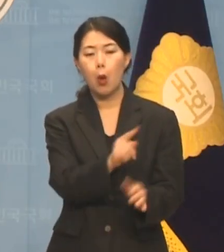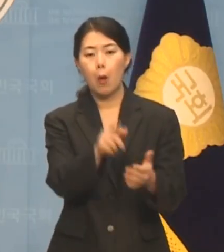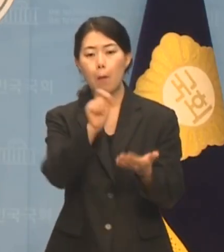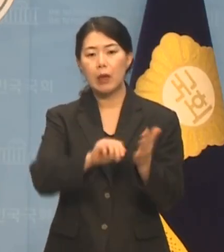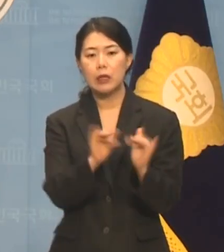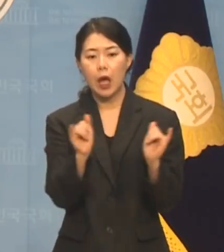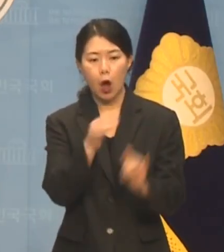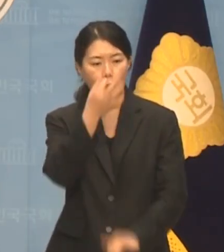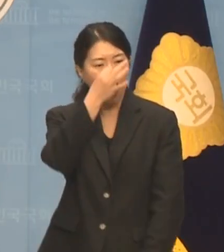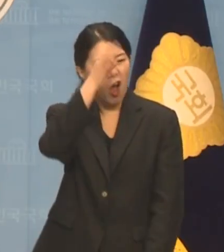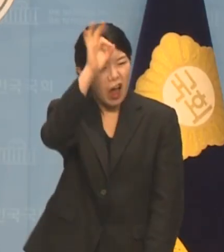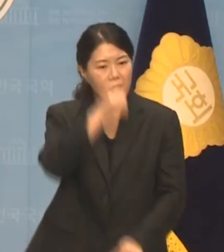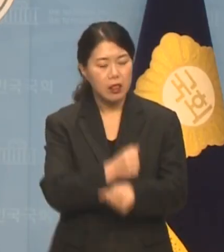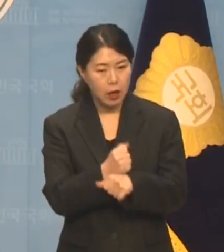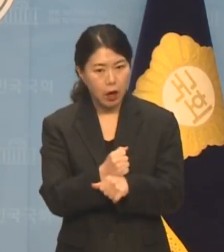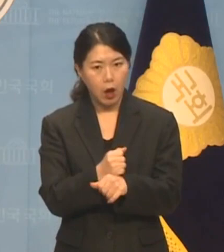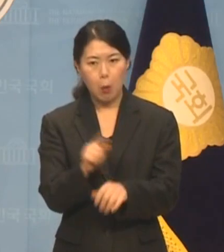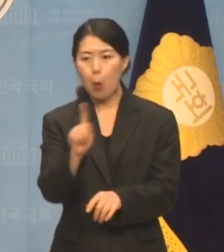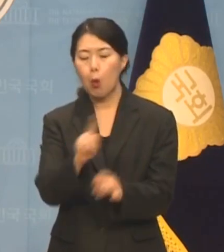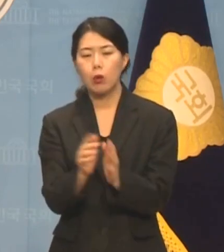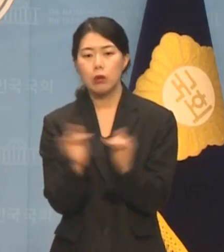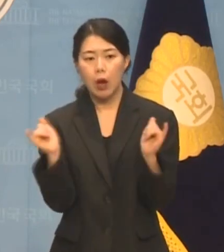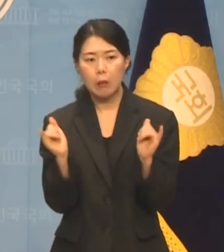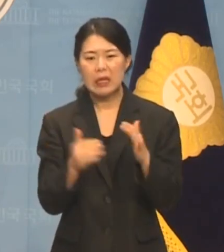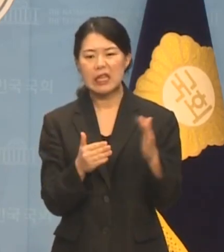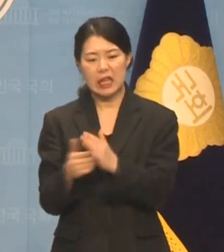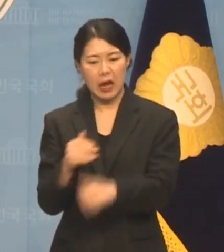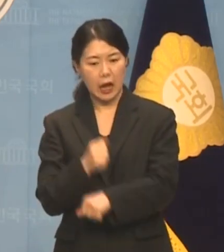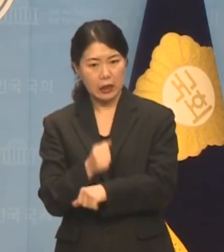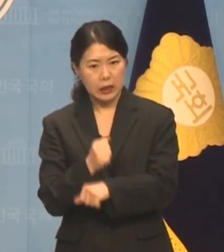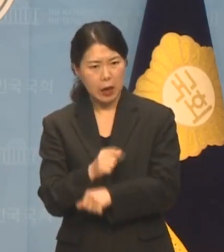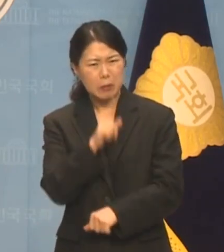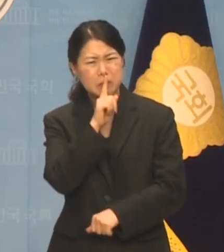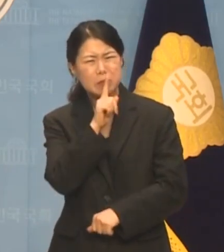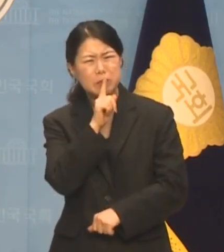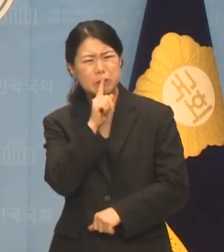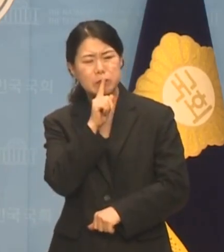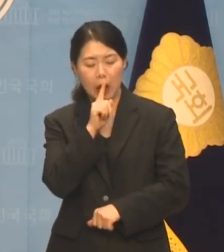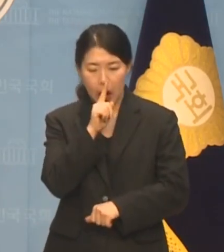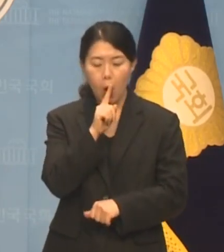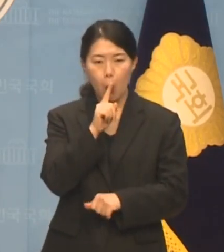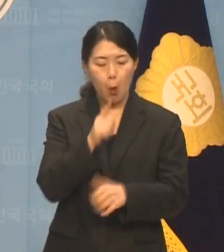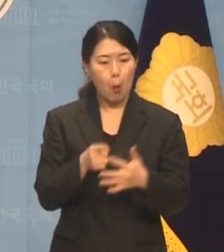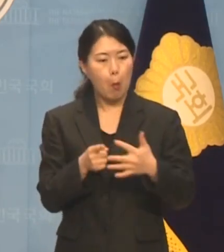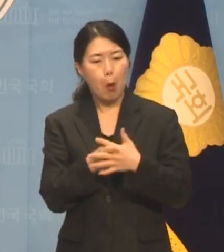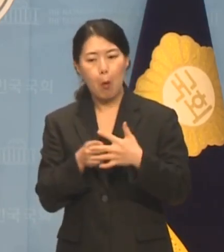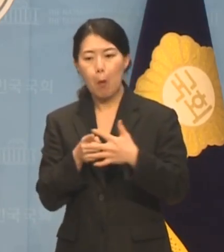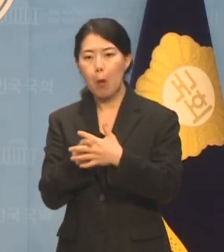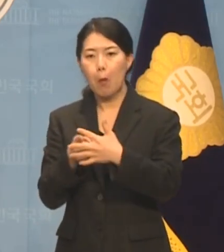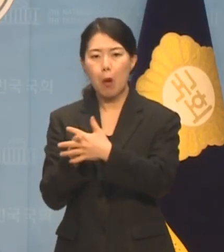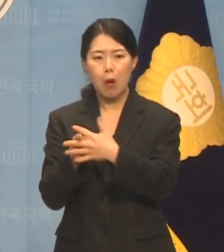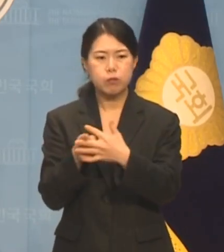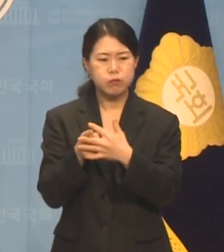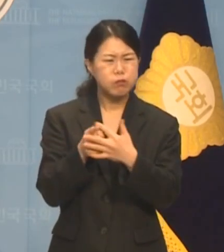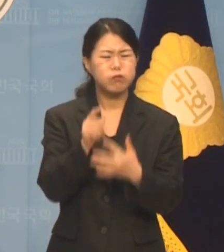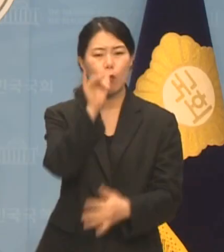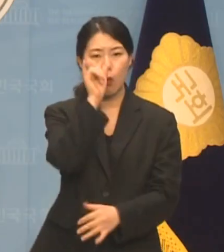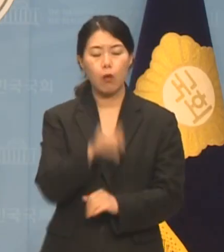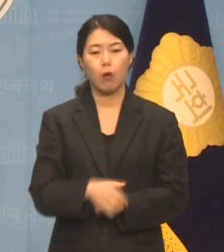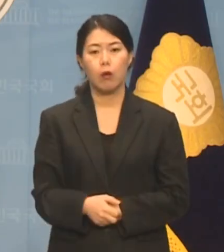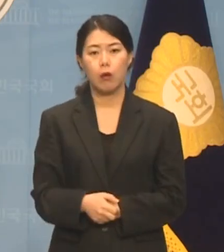인용이다, B 판사는 기각이다 라는 결론이 예측되는 경우가